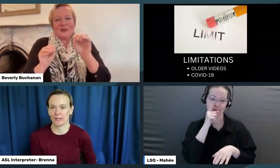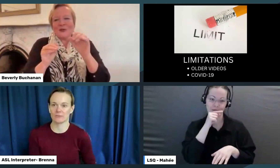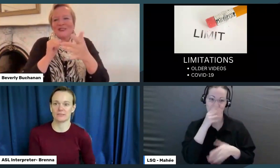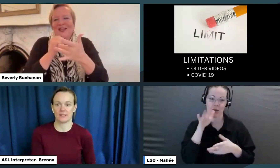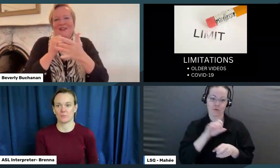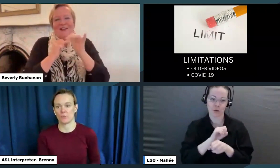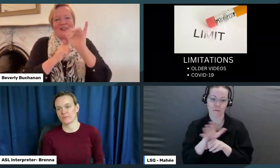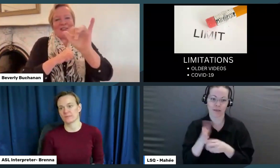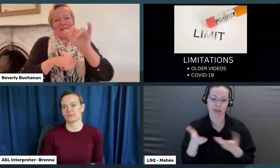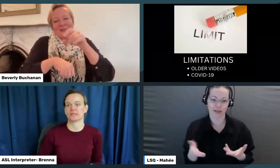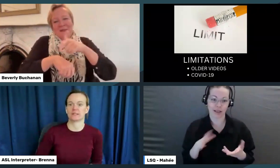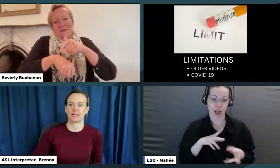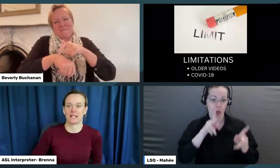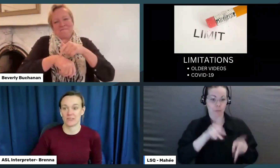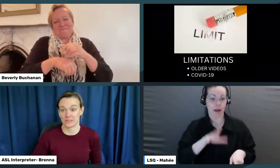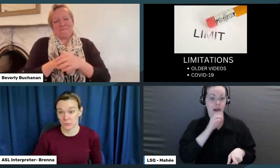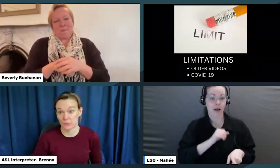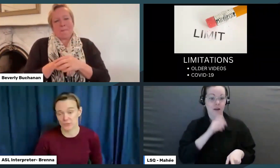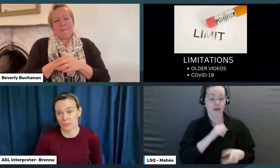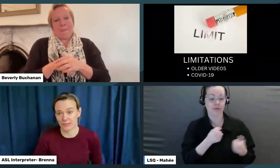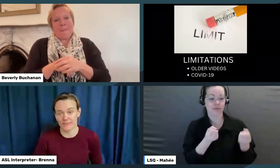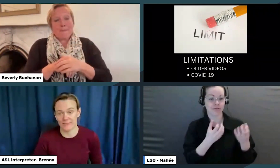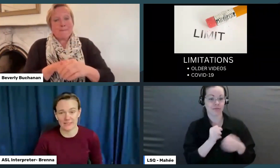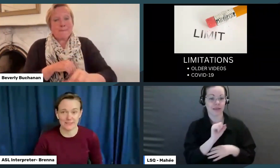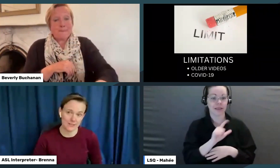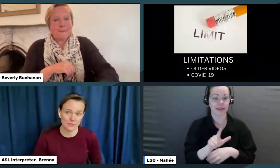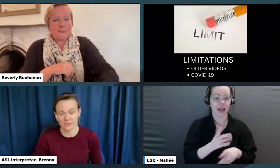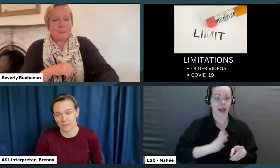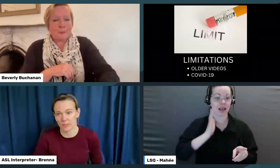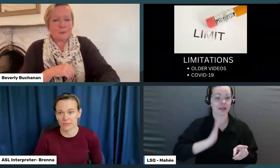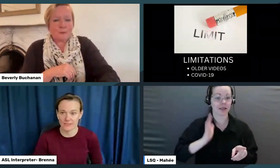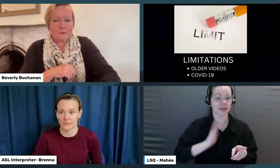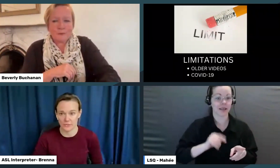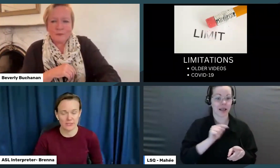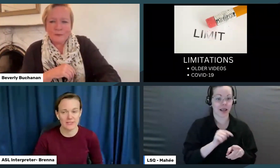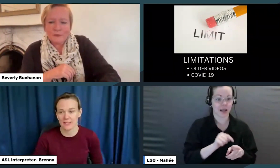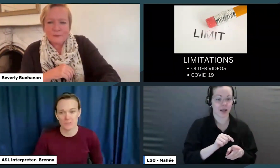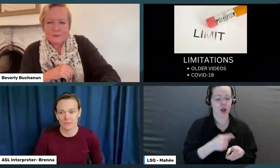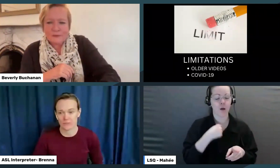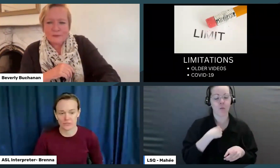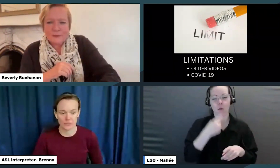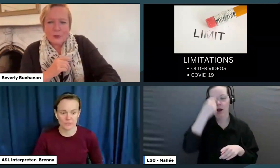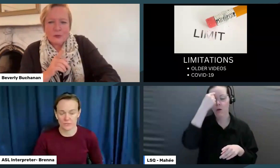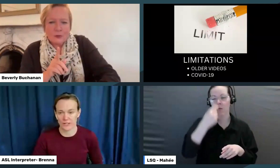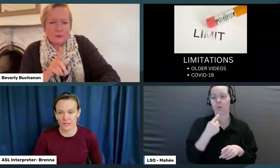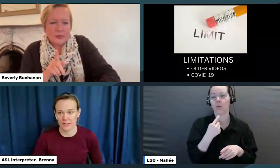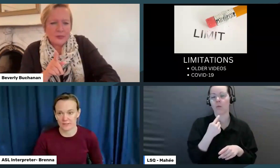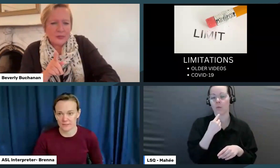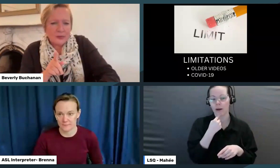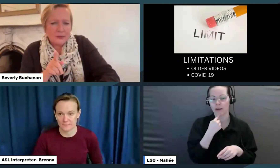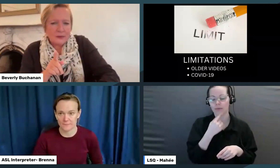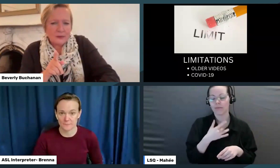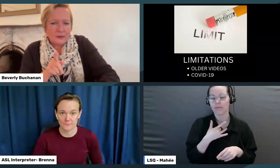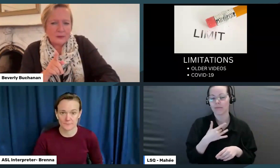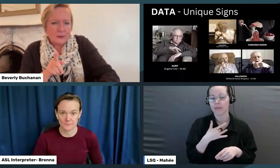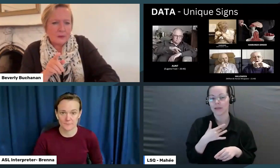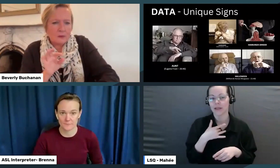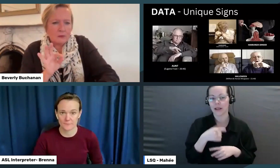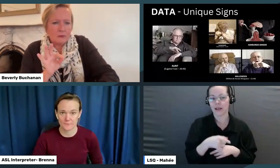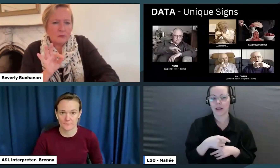débuts. Lorsque l'école d'Halifax a été ouverte en 1930, malheureusement, nous n'avons pas ça.